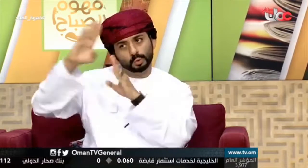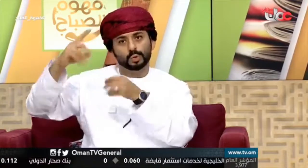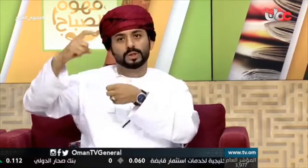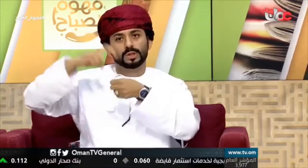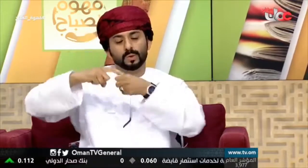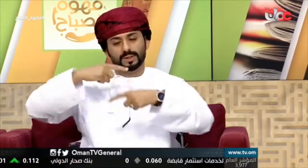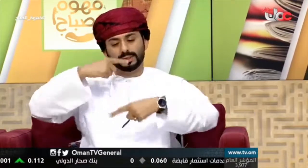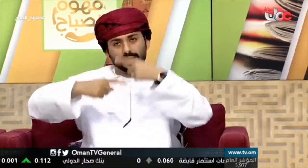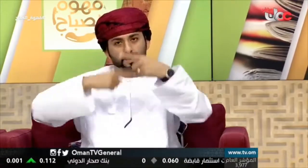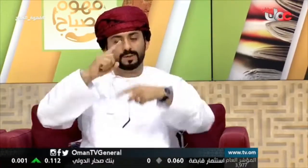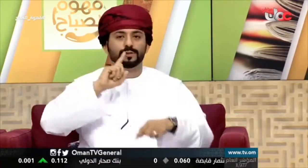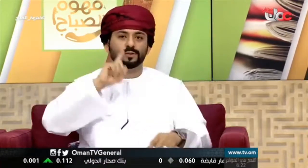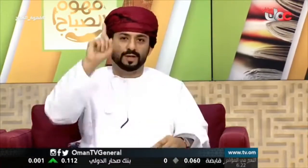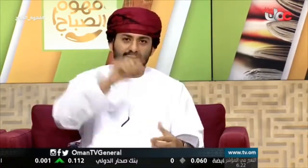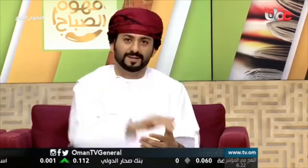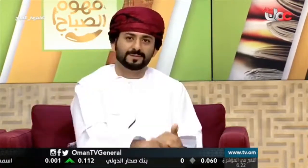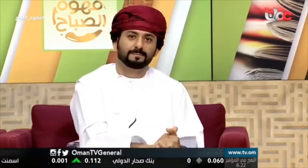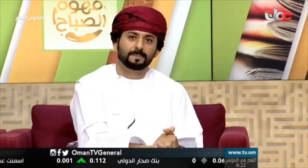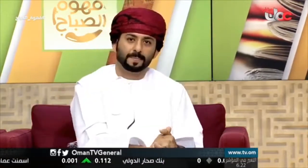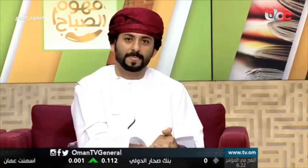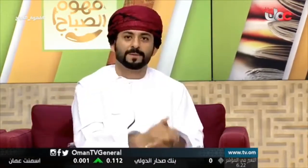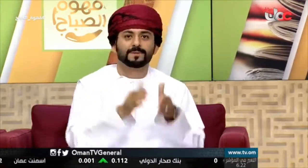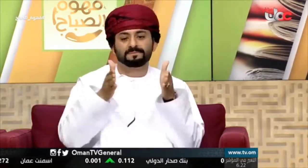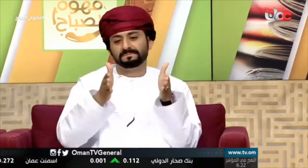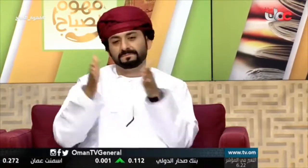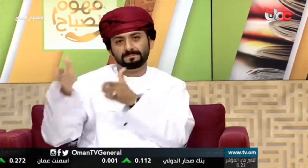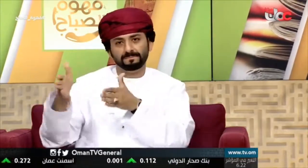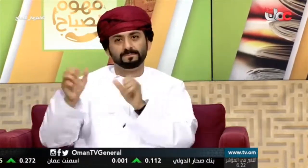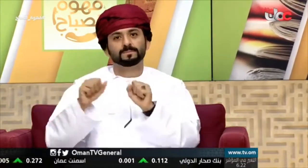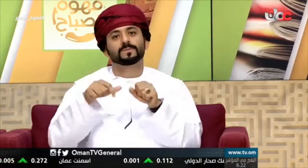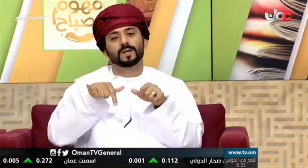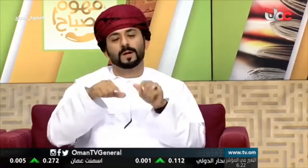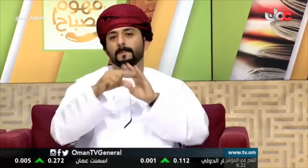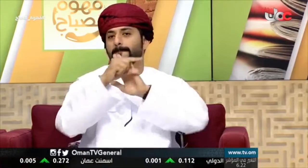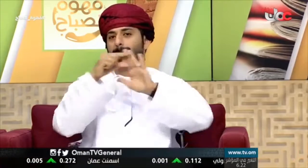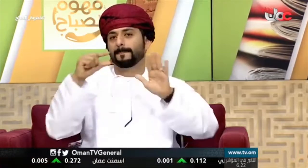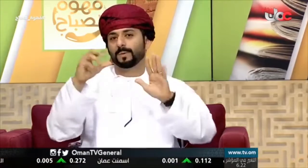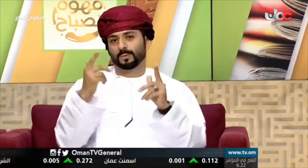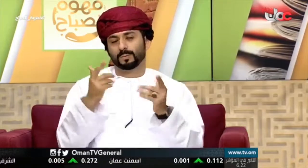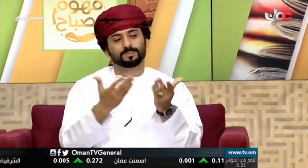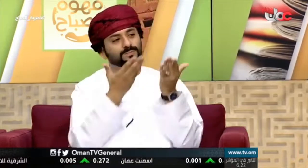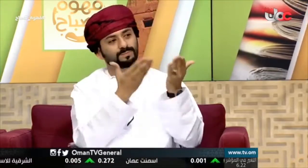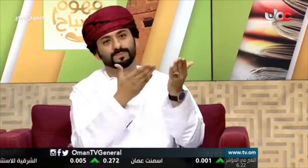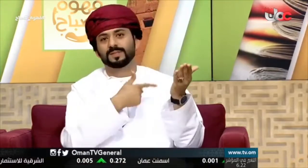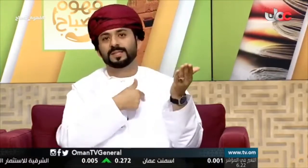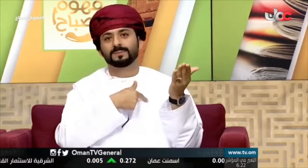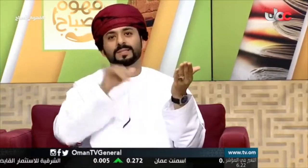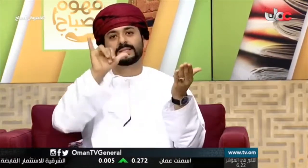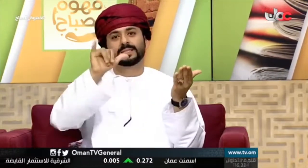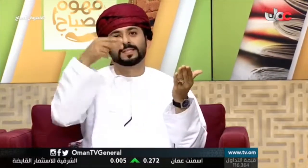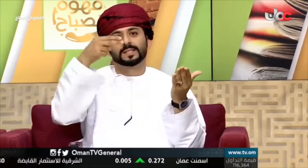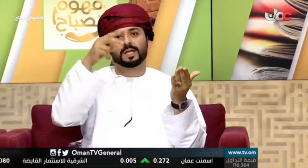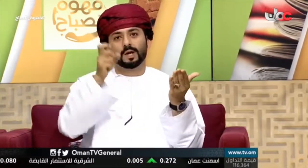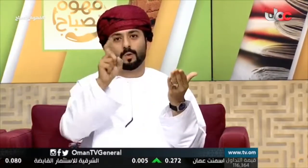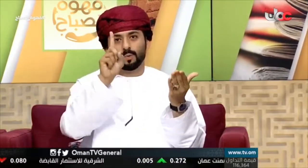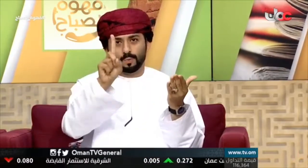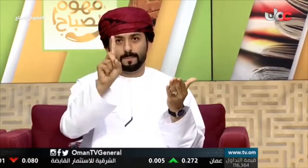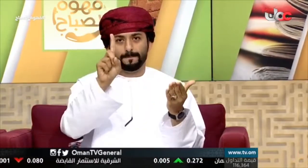أيضا الداعمين لهذه الشركة لهذا البرنامج، والحمد لله استفدنا بشيء كبير. اليوم موضوعنا عن